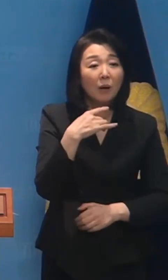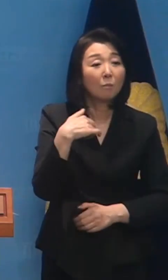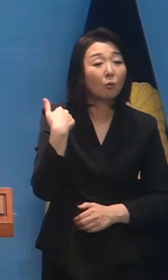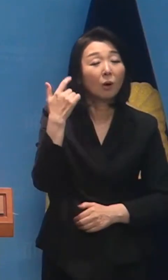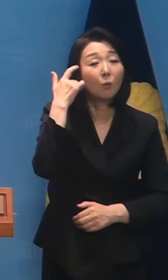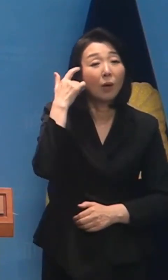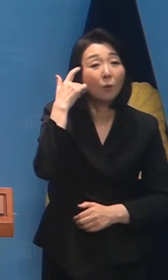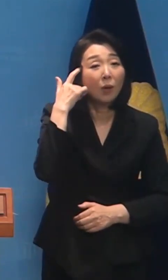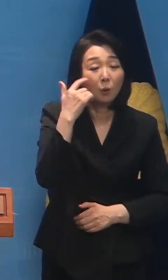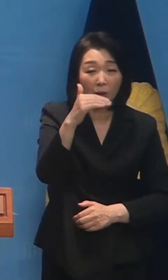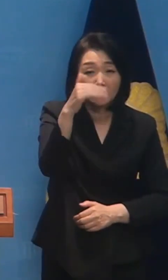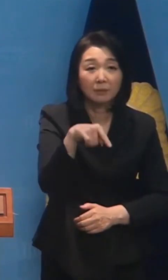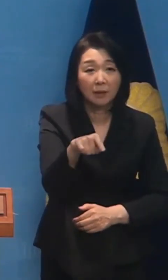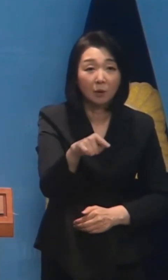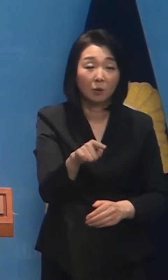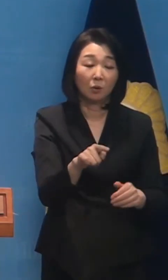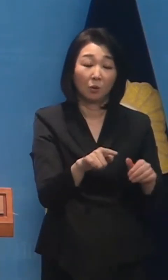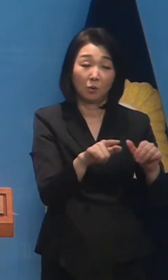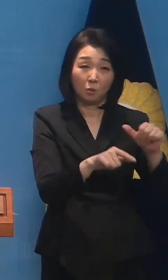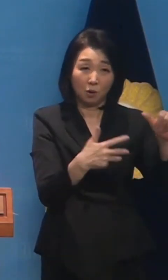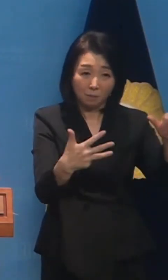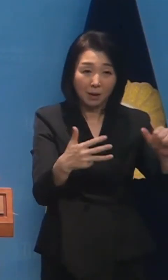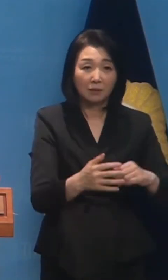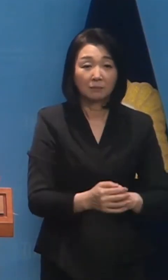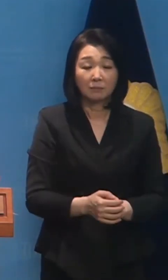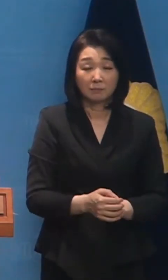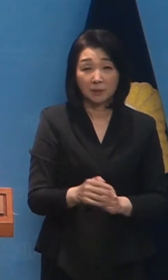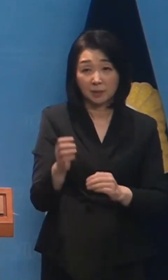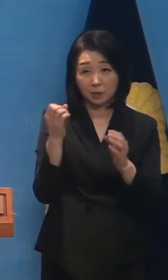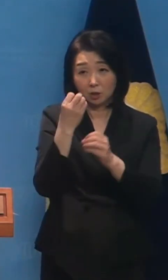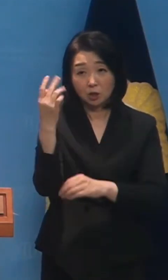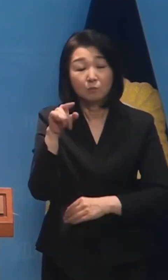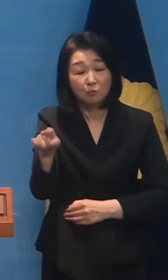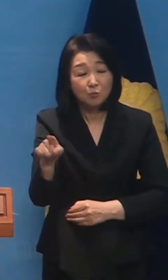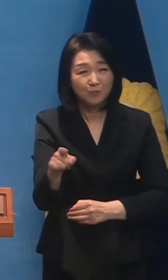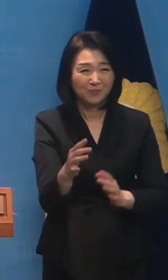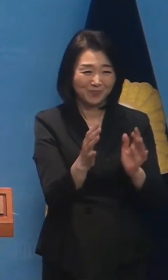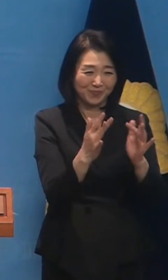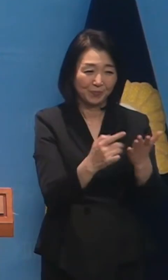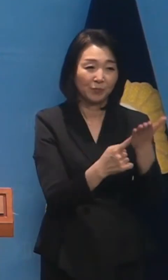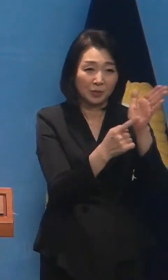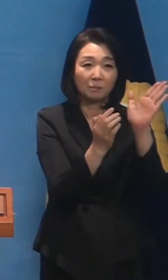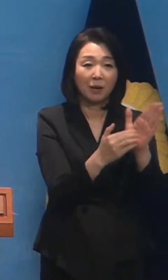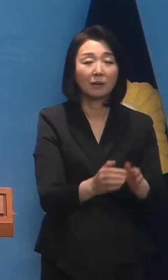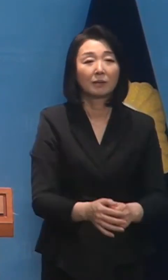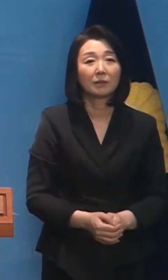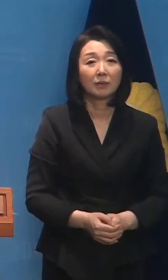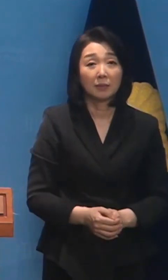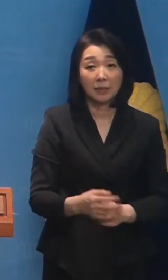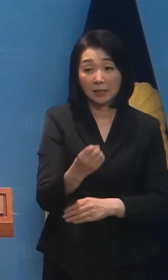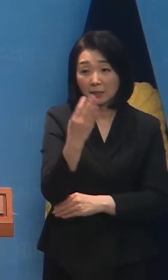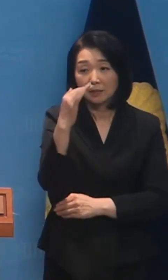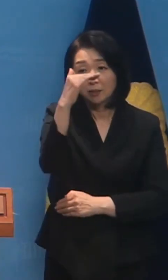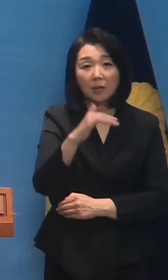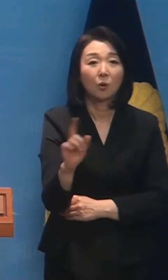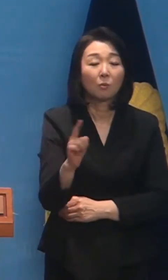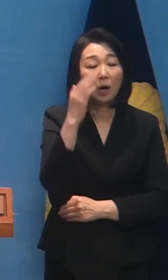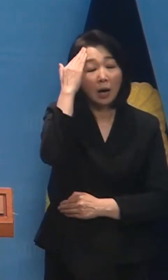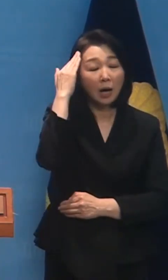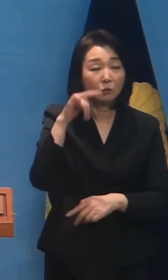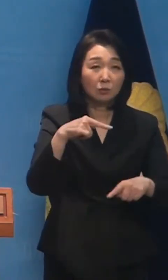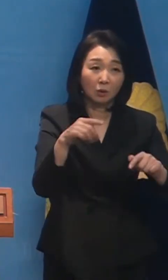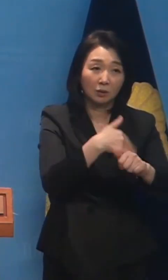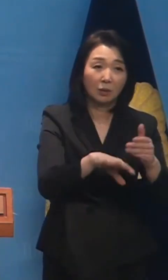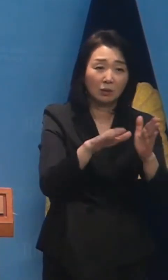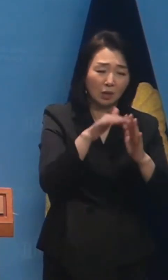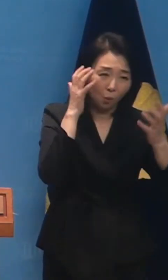제안 기사입니다. 지난 5월 8일 더 퍼블릭은 이 같은 제목의 기사를 게재했습니다. 해당 기사는 국내의 정치